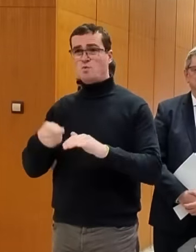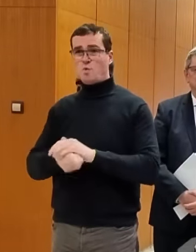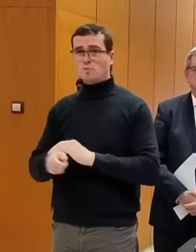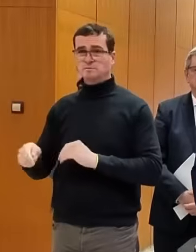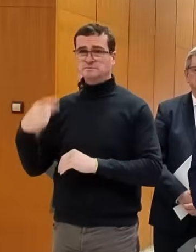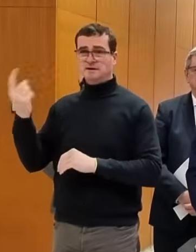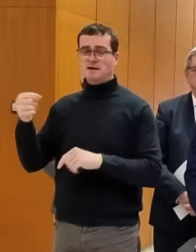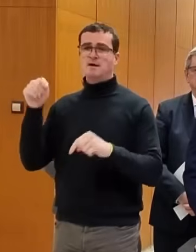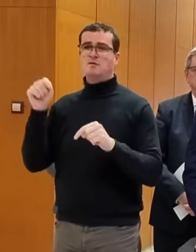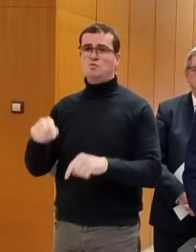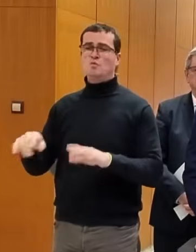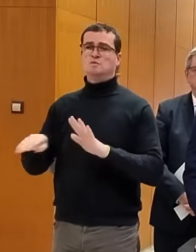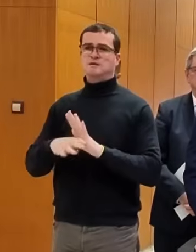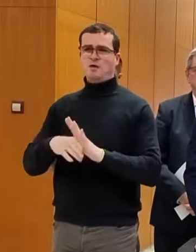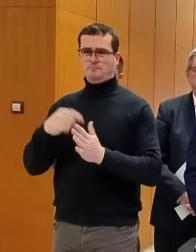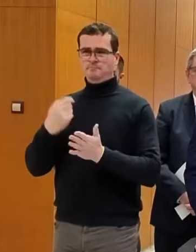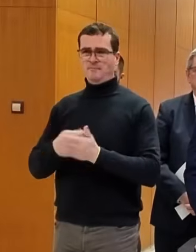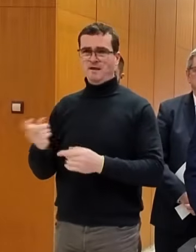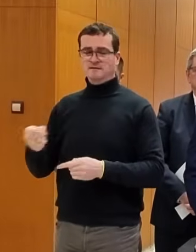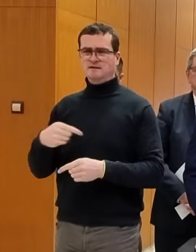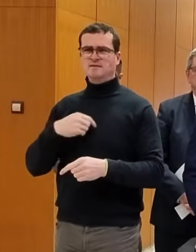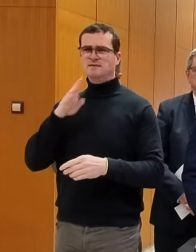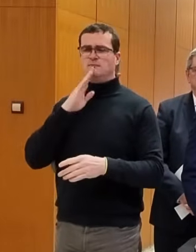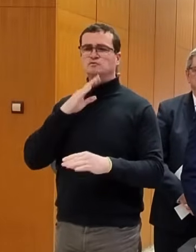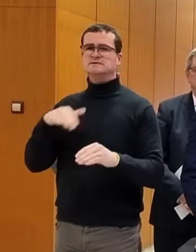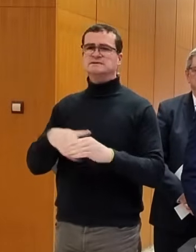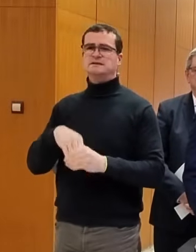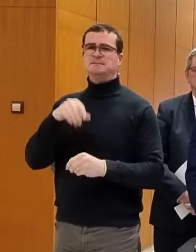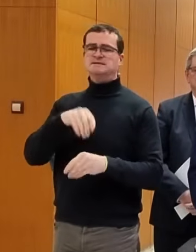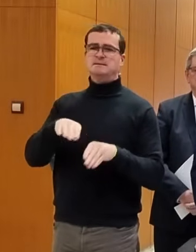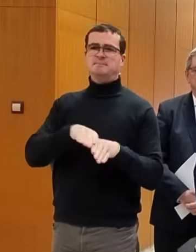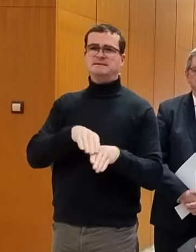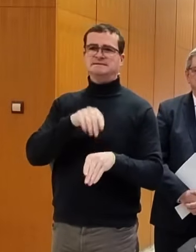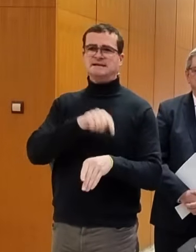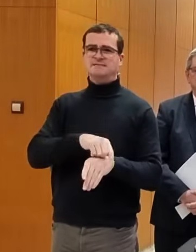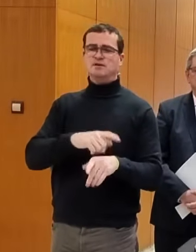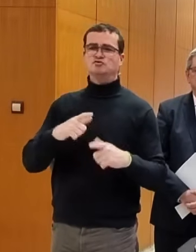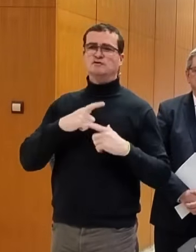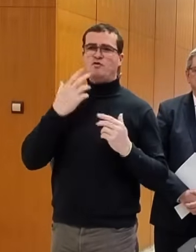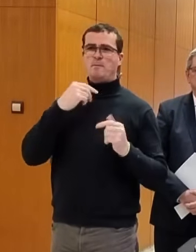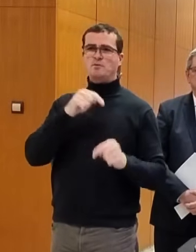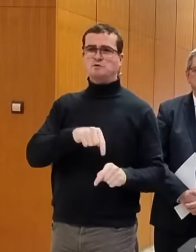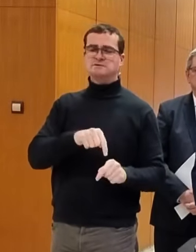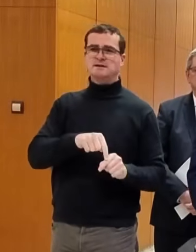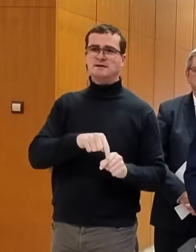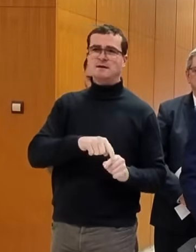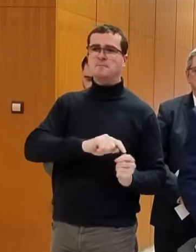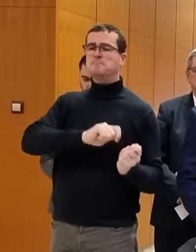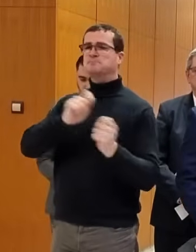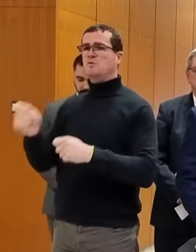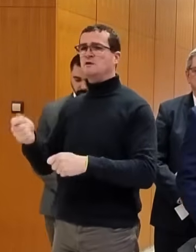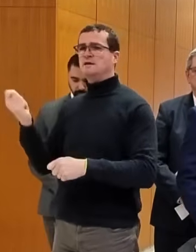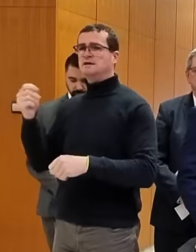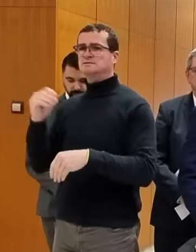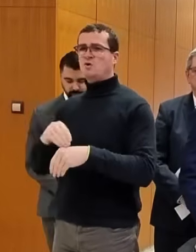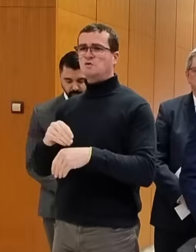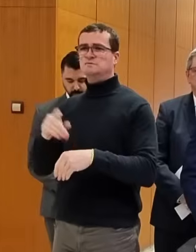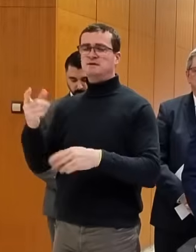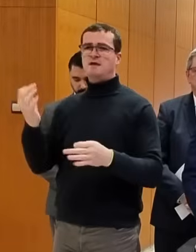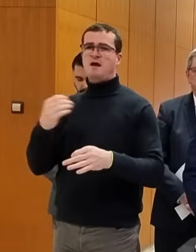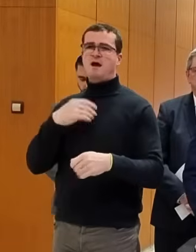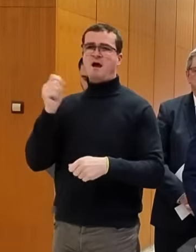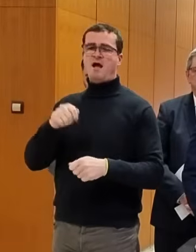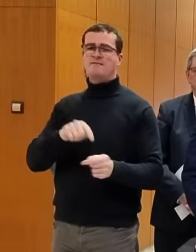korupcie, tak tu by sa zákon aplikoval. Ale nemôže nejaký zamestnanec na ministerstve životného prostredia dať trestné oznámenie na